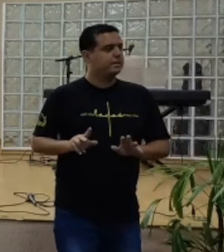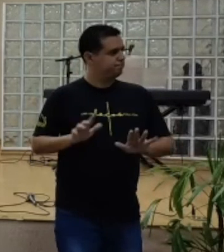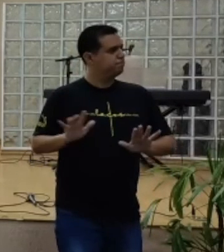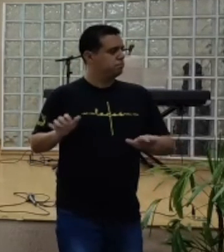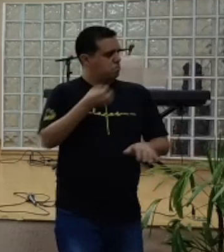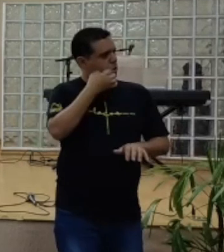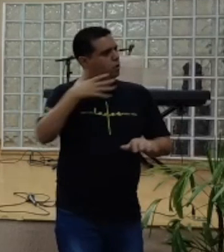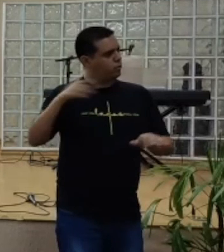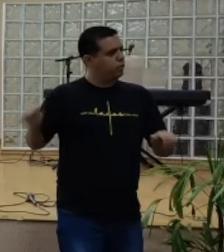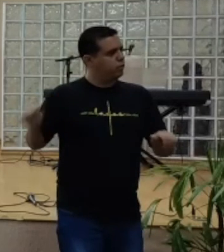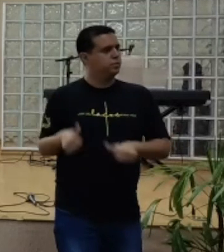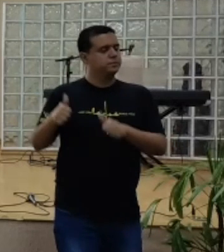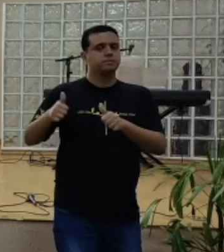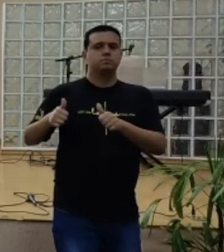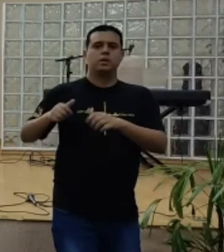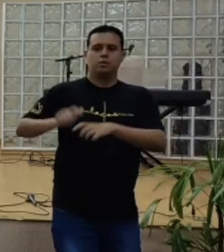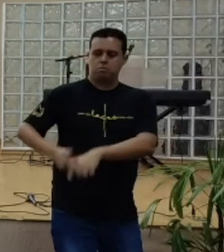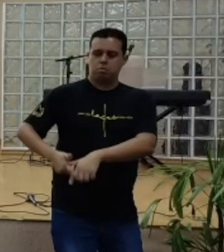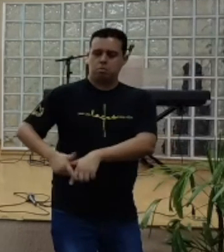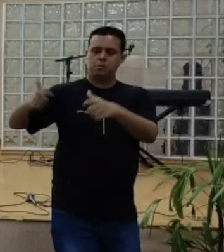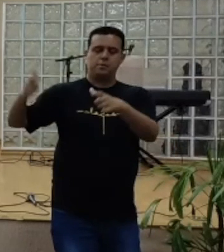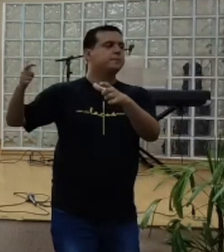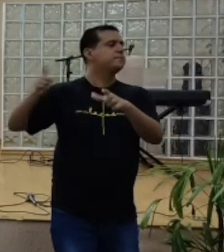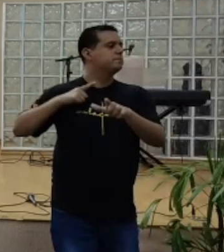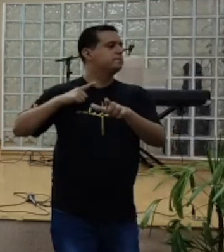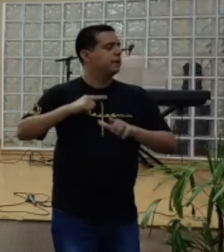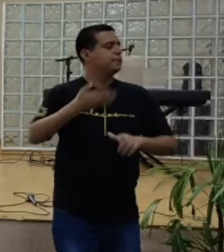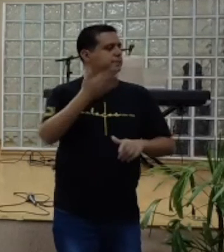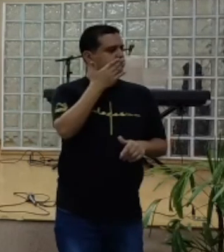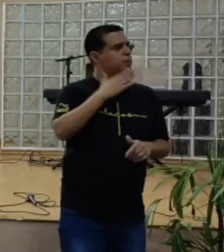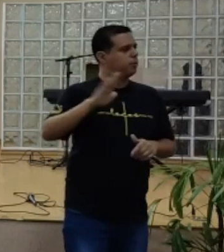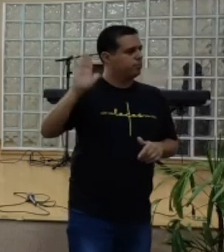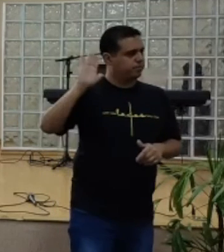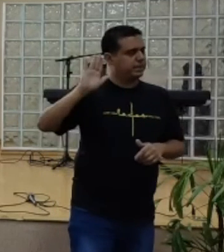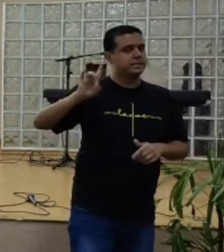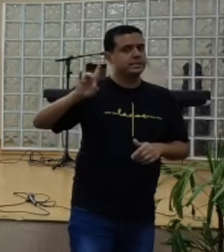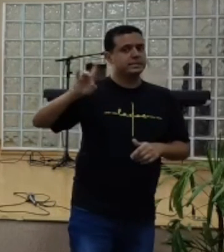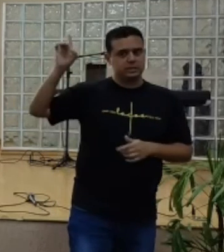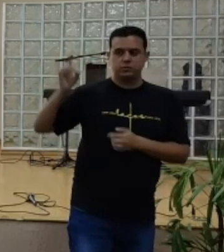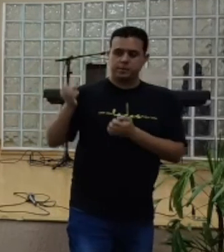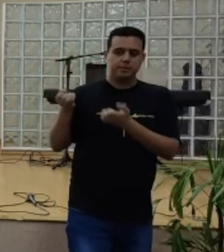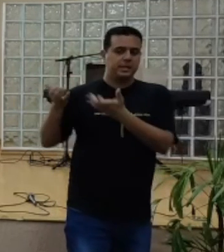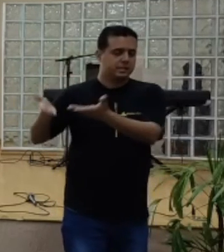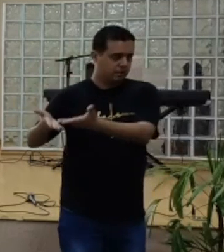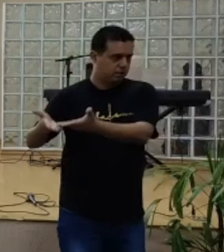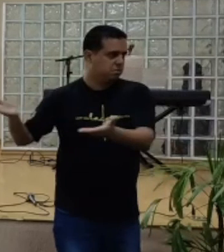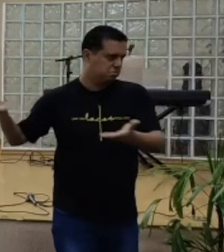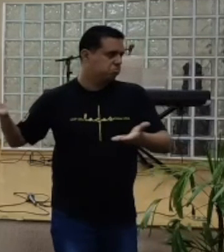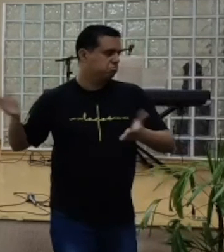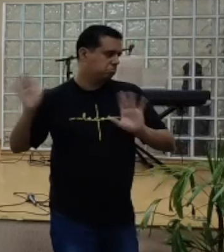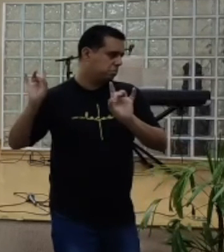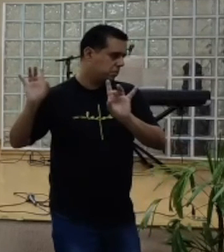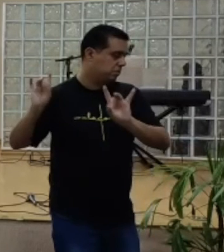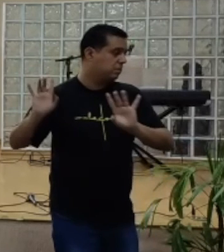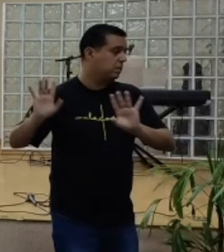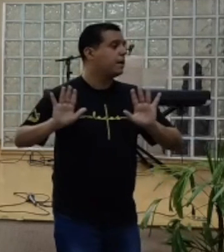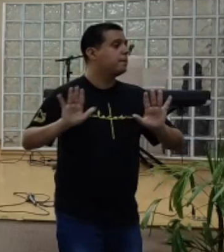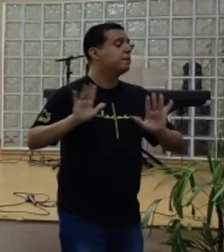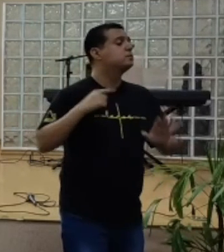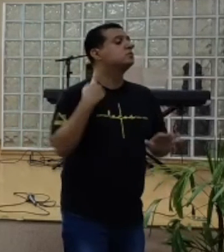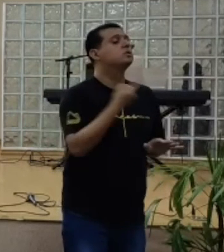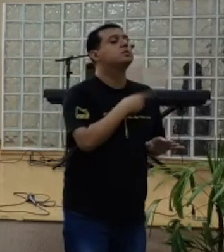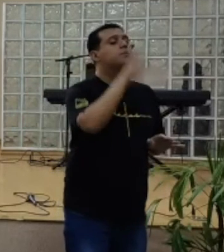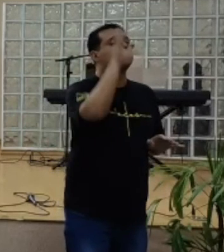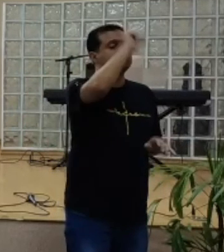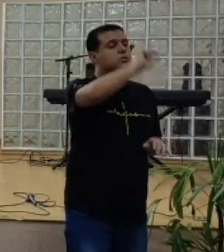vai ser grande porque existiam promessas de Deus com respeito disto, mas a aplicação é bem simples.